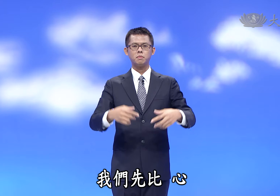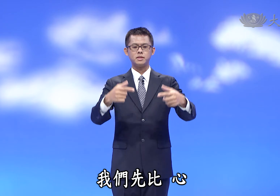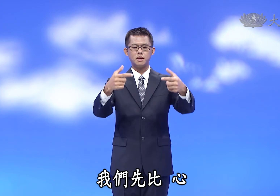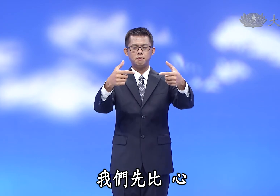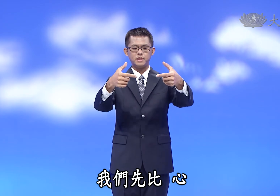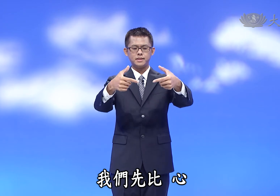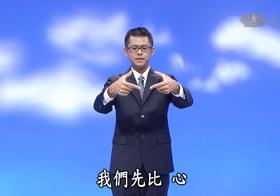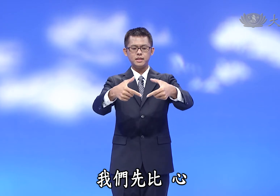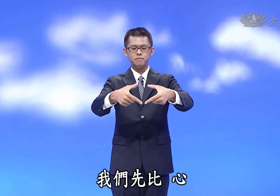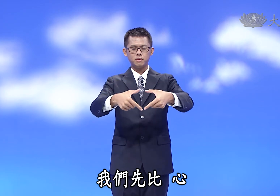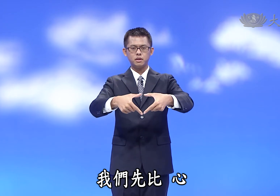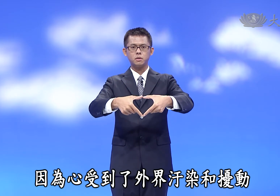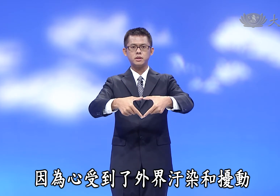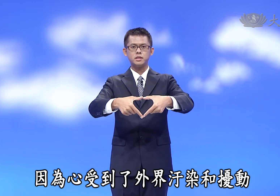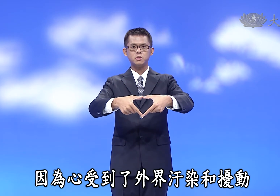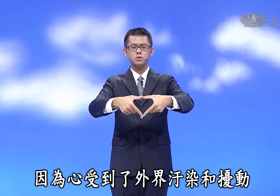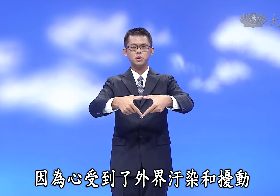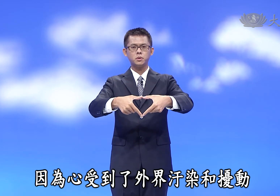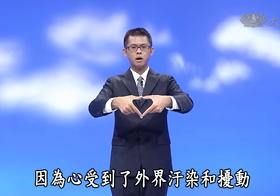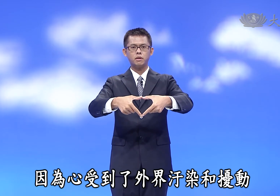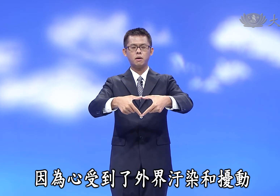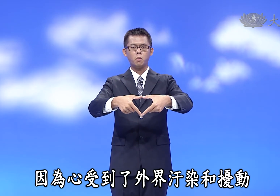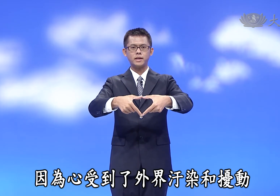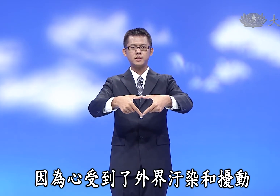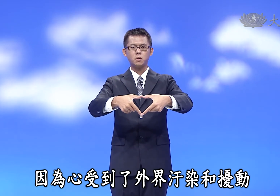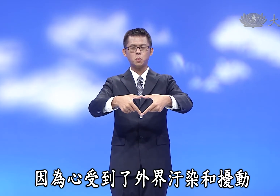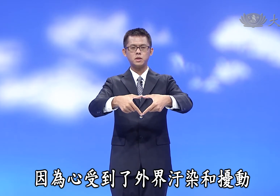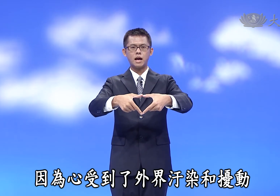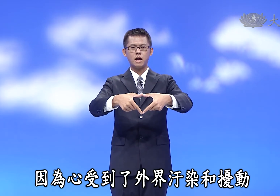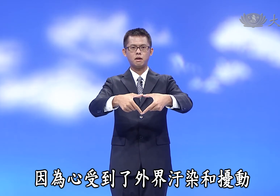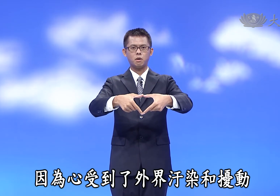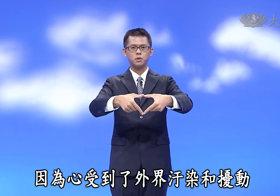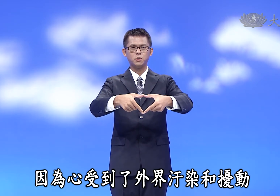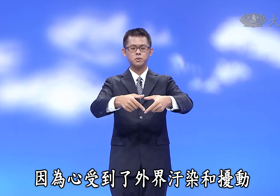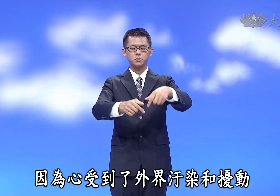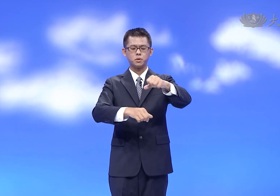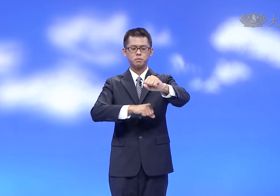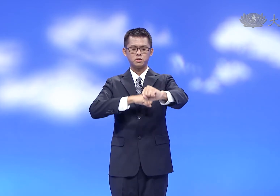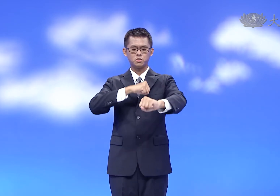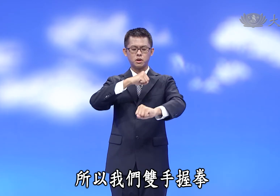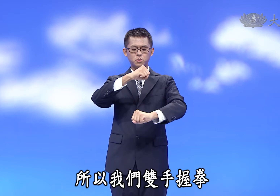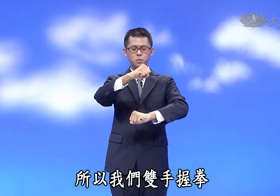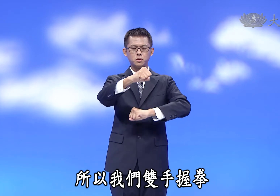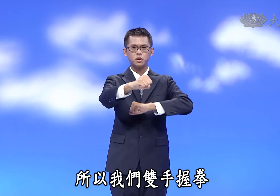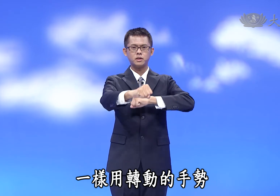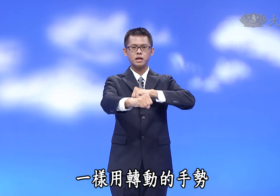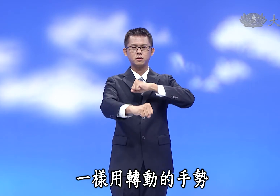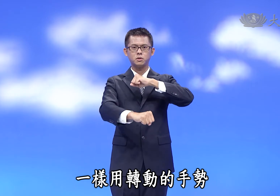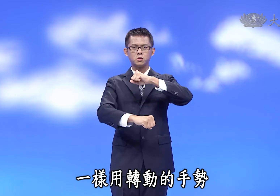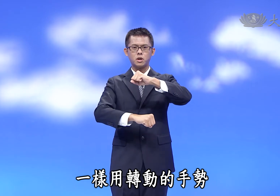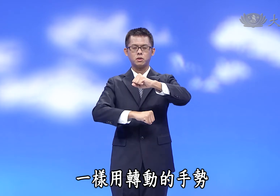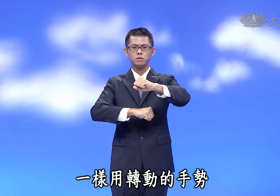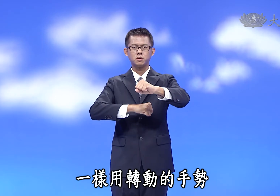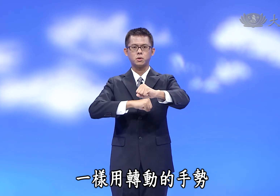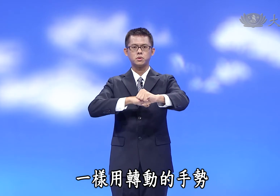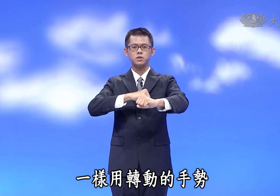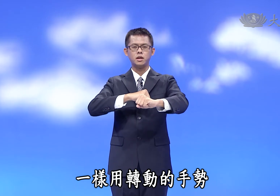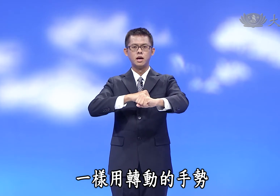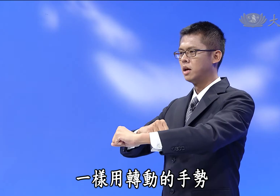先比心，因为心受到了外界污染和扰动，所以我们双手握拳一样用转动的手势。刹